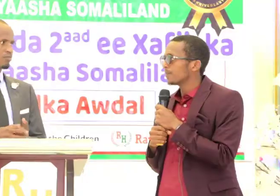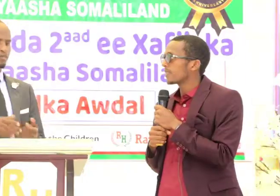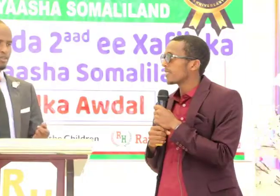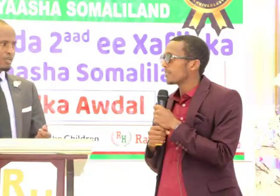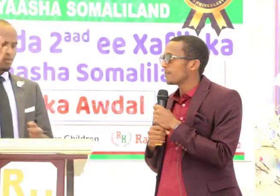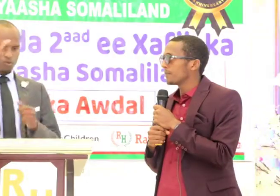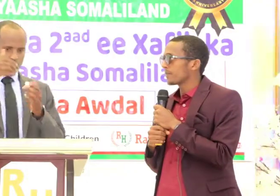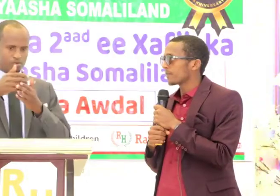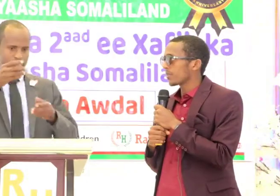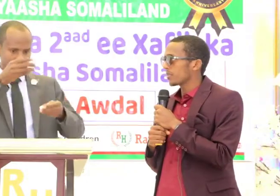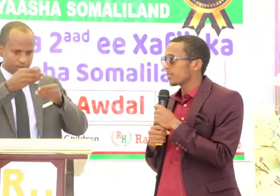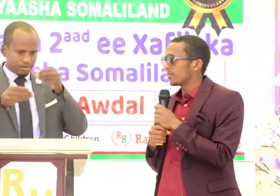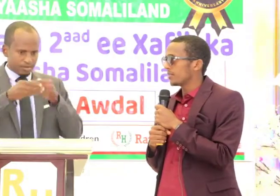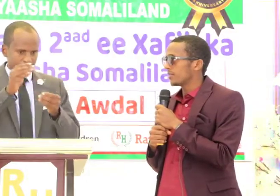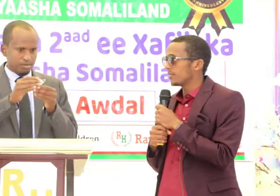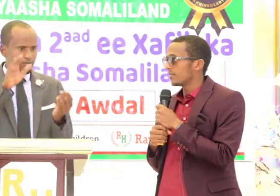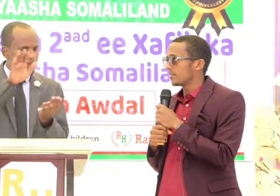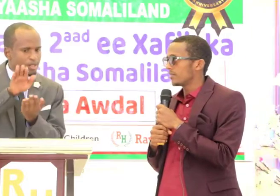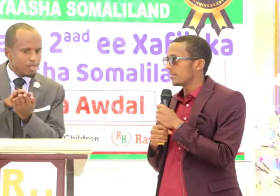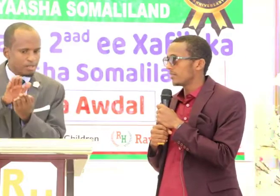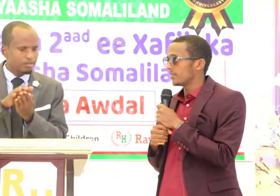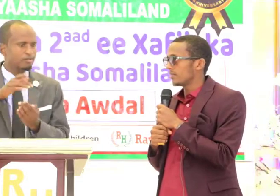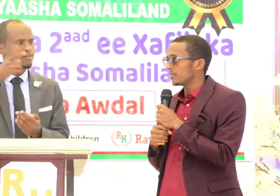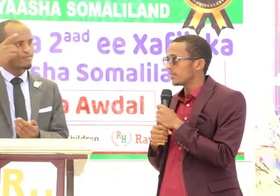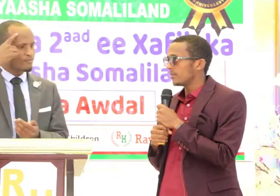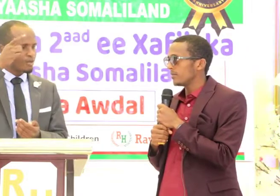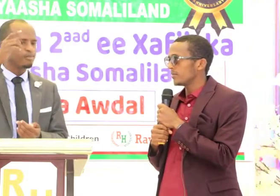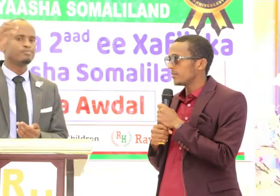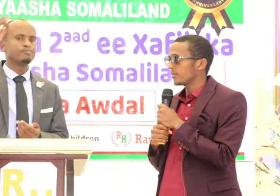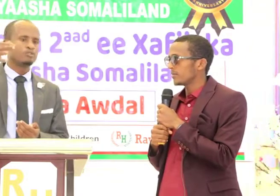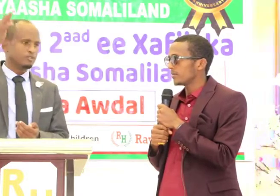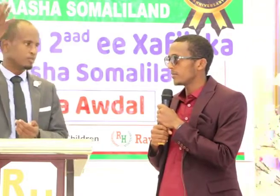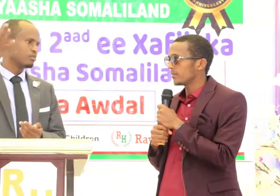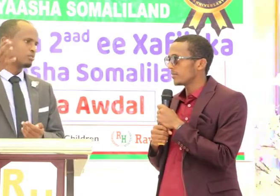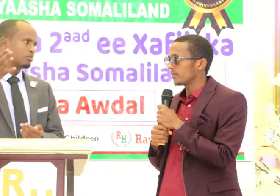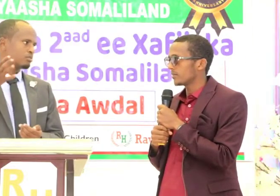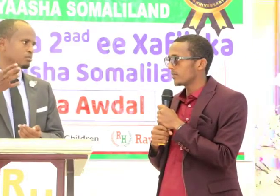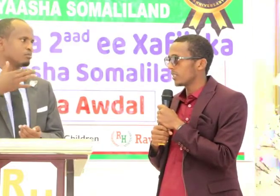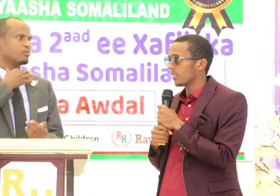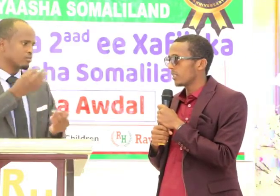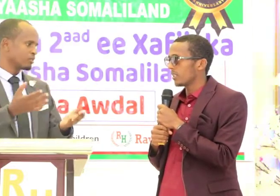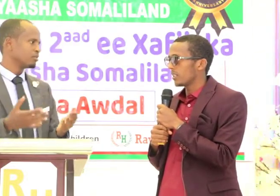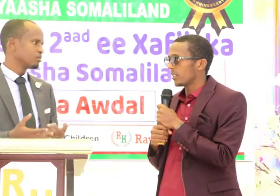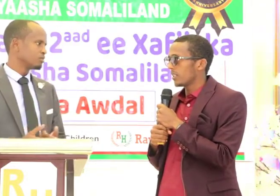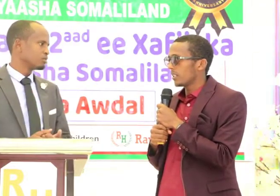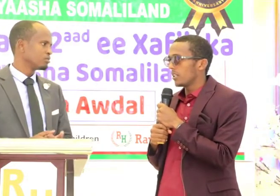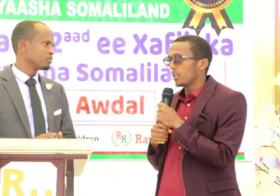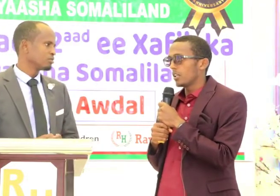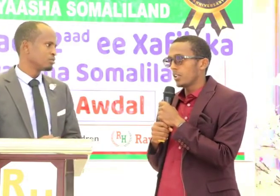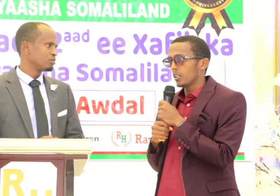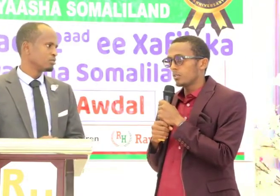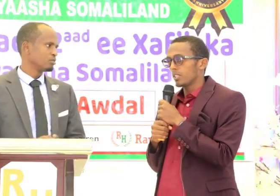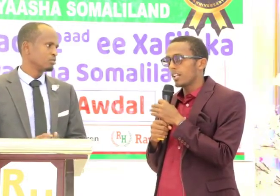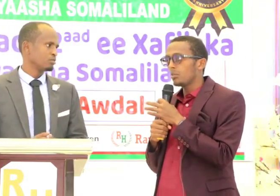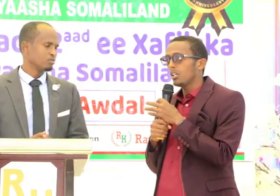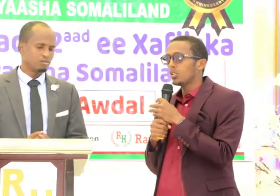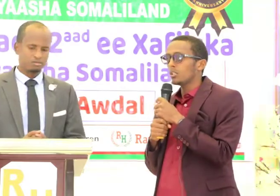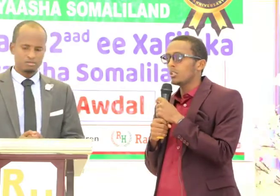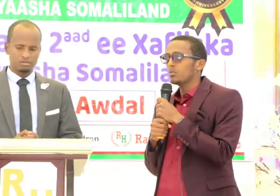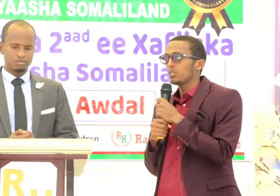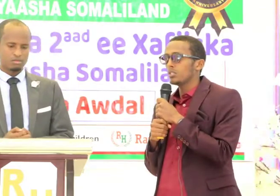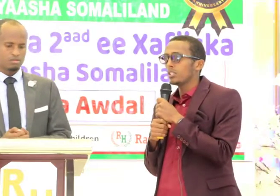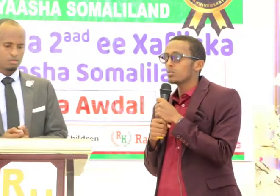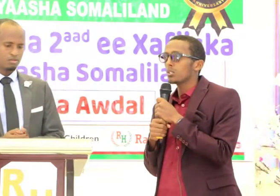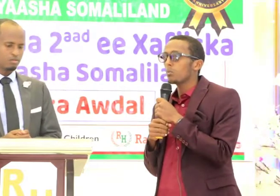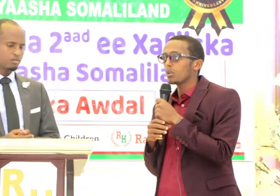duwan. Ugu horreyn waxaa goobta ka hadlay guddoomiyaha ururka dadweynayaasha ee gobolka Awdal mudane Xasan Maxamed Faahiye,